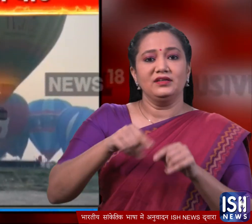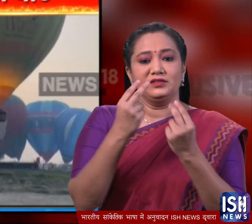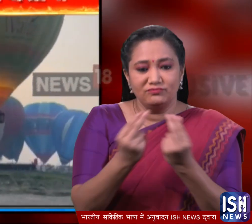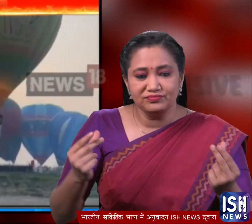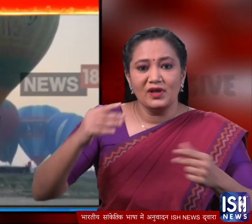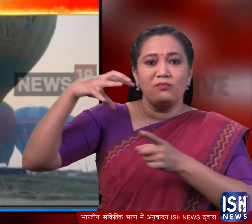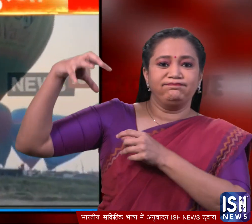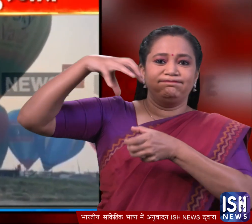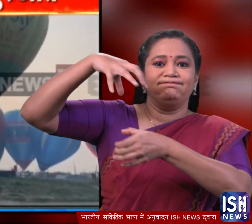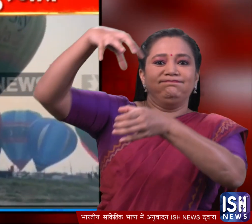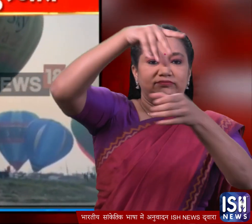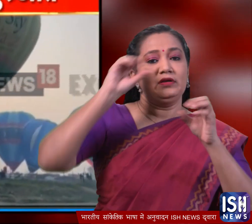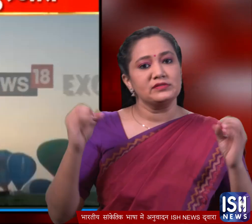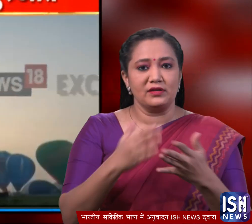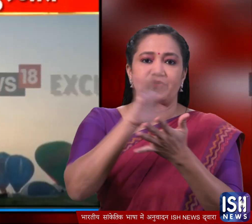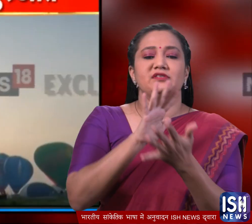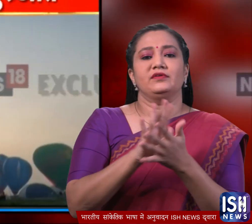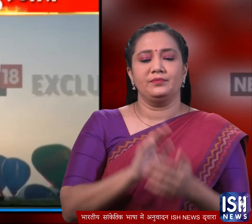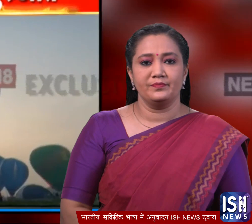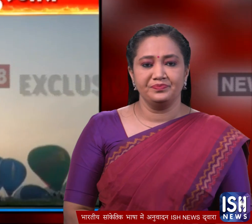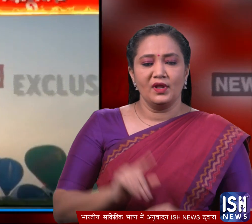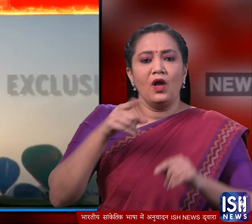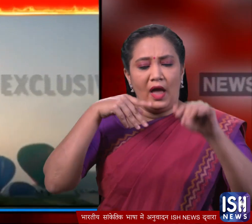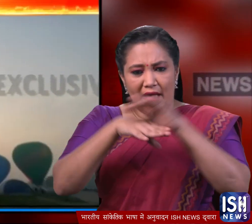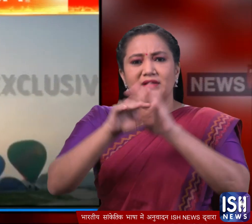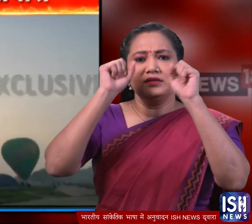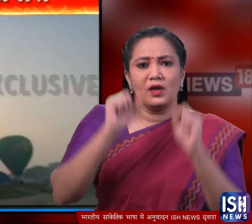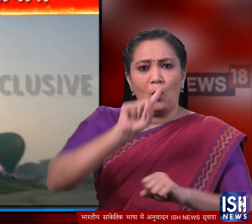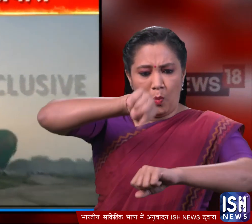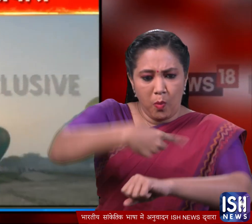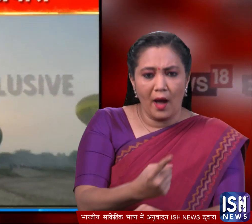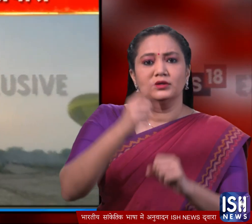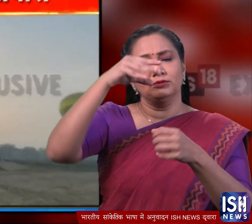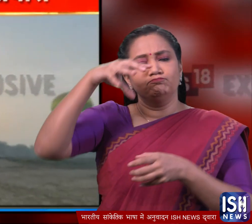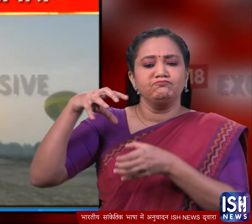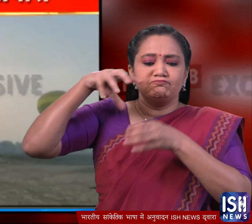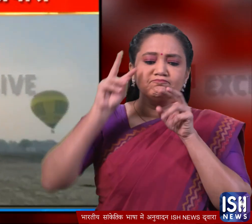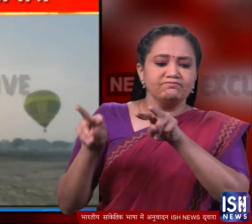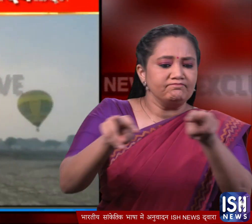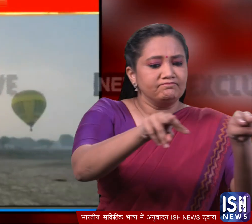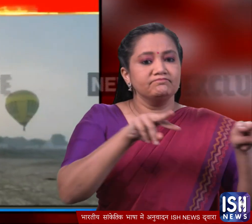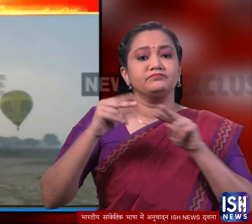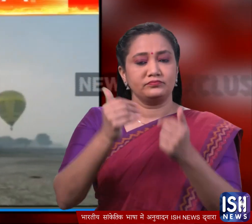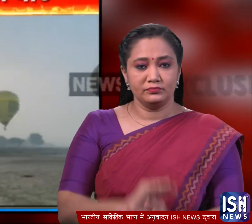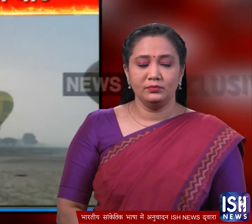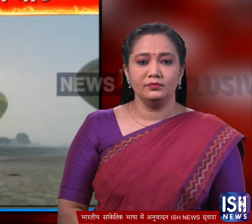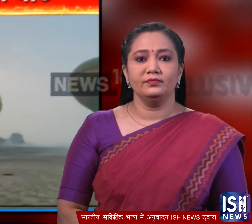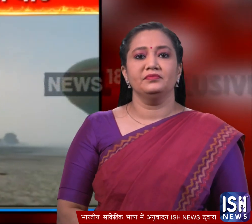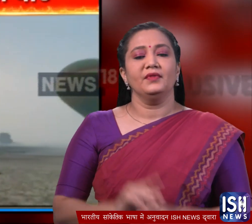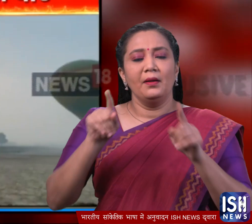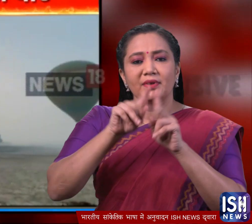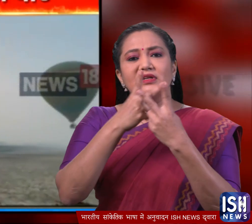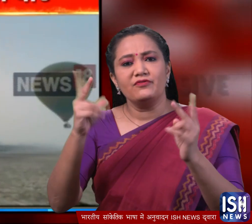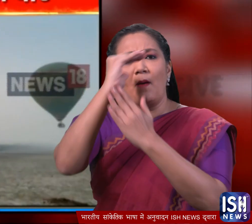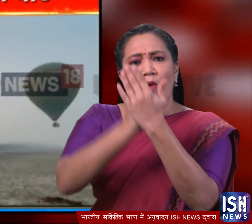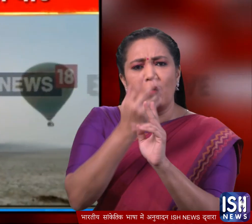तक चलने वाले बलून फेस्टिवल की शुरुआत हो गई। हॉट एयर बलून में एक बार में करीब 1 घंटे तक लोग इस अनोखे नजारे का मजा ले सकेंगे। प्रशासन ने